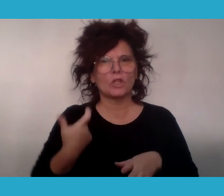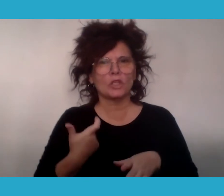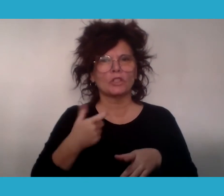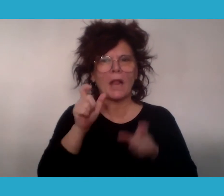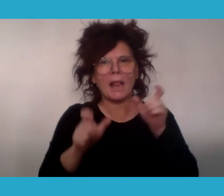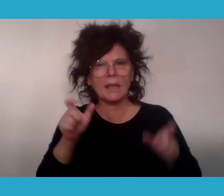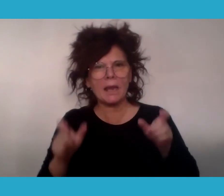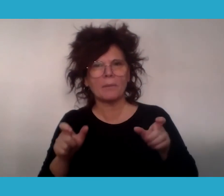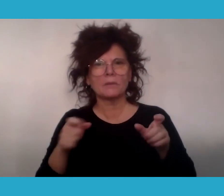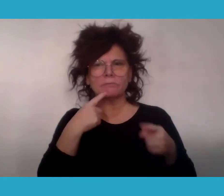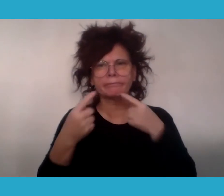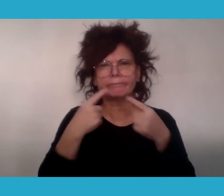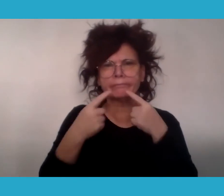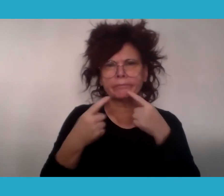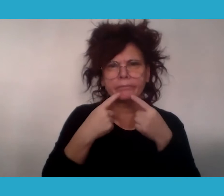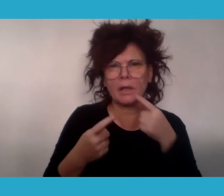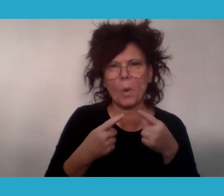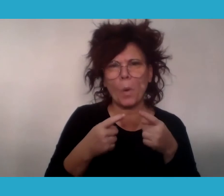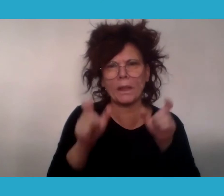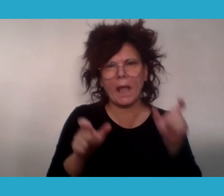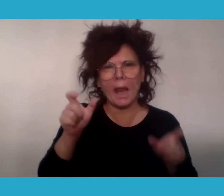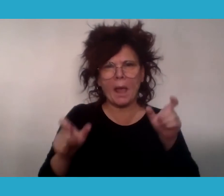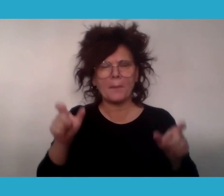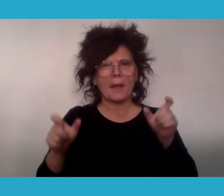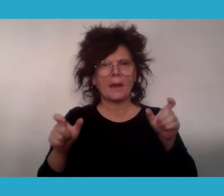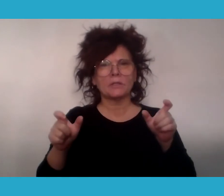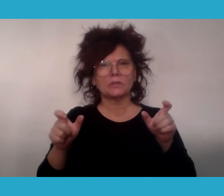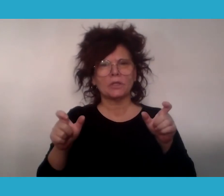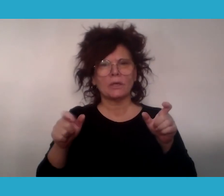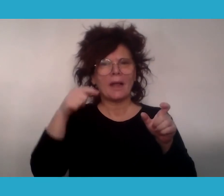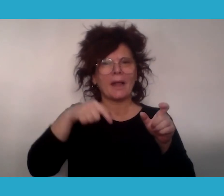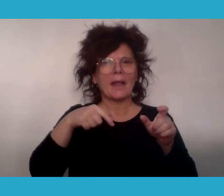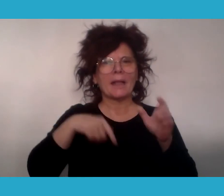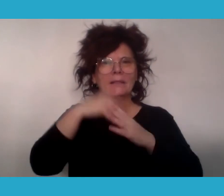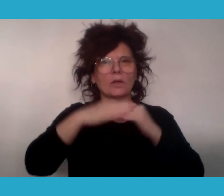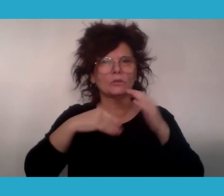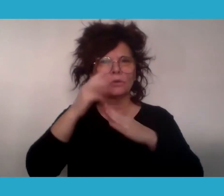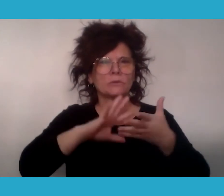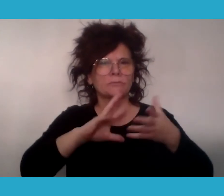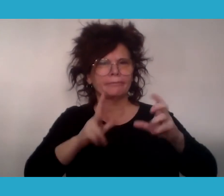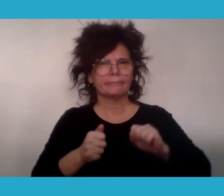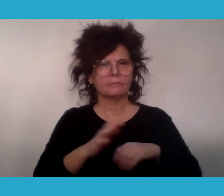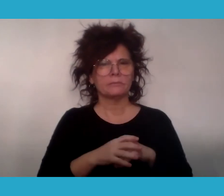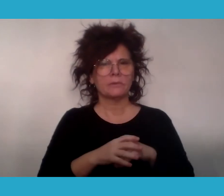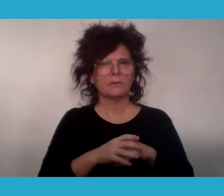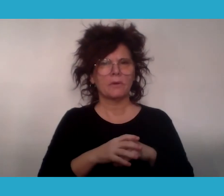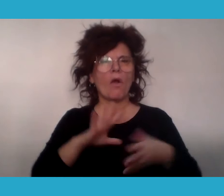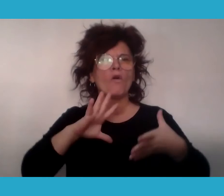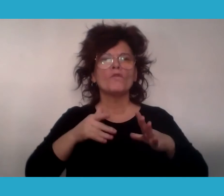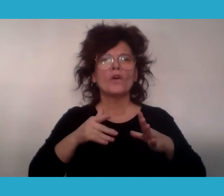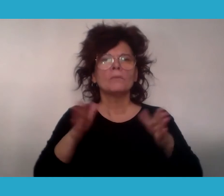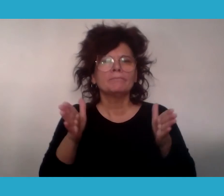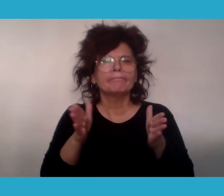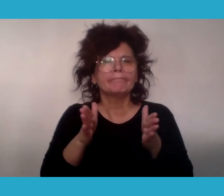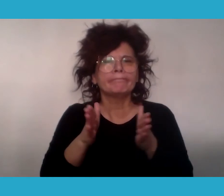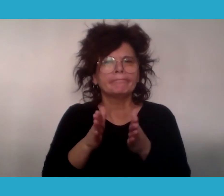analizado encuestas socioambientales a las personas afectadas por la traza propuesta. ¿Qué medidas de mitigación se consideraron